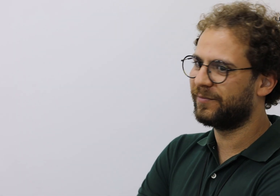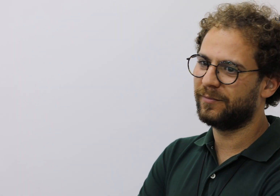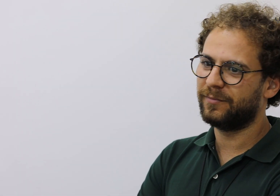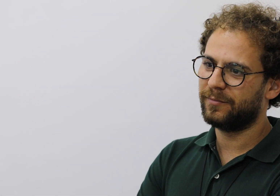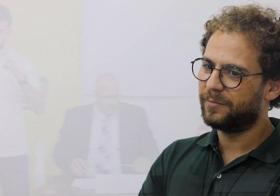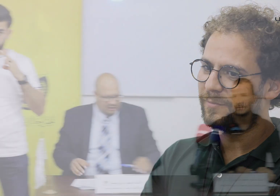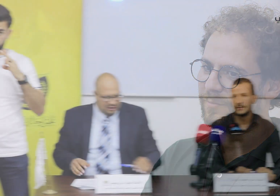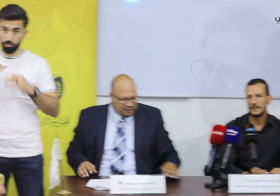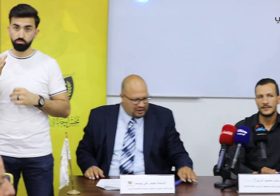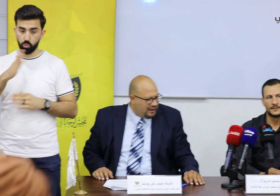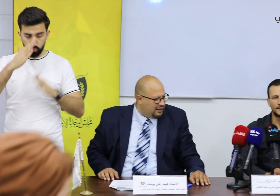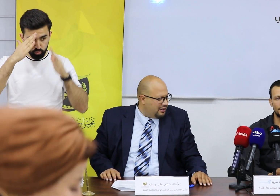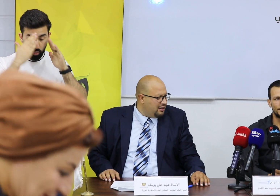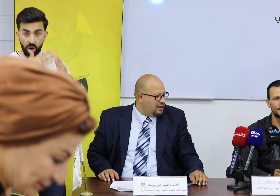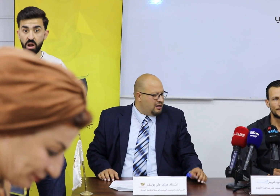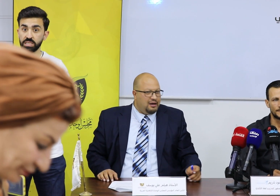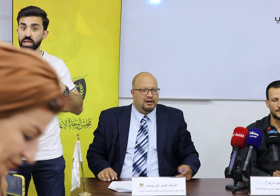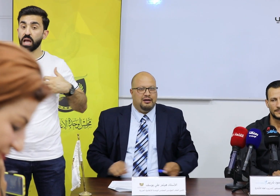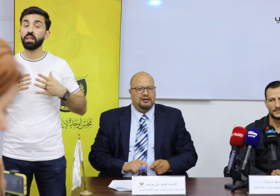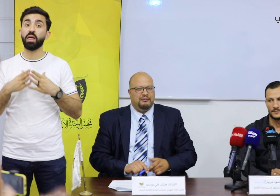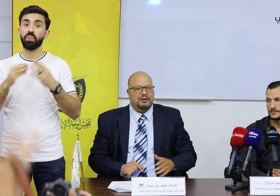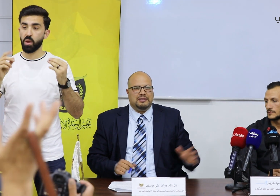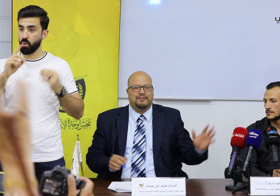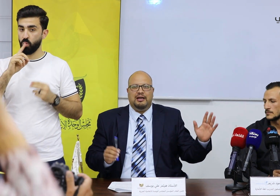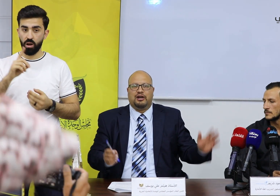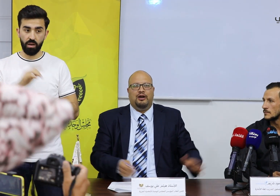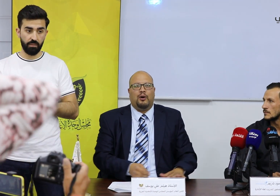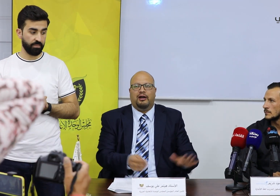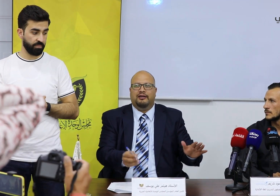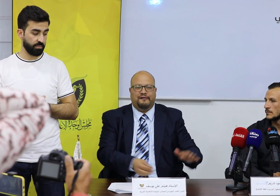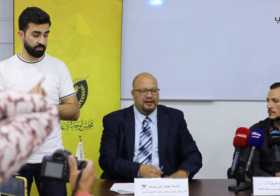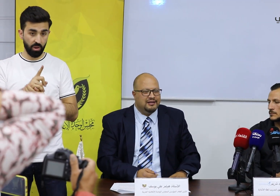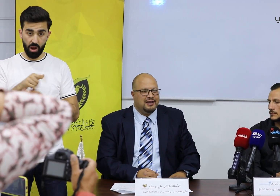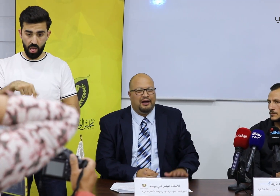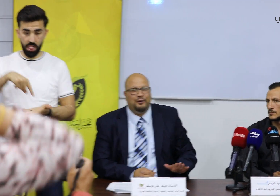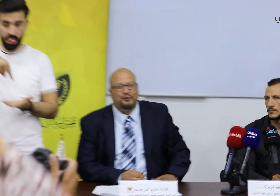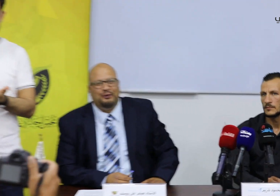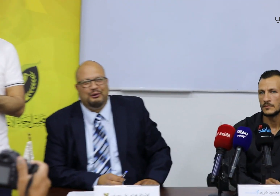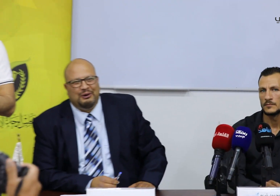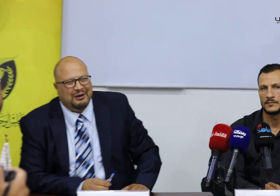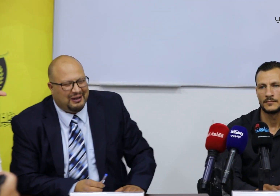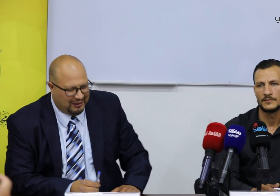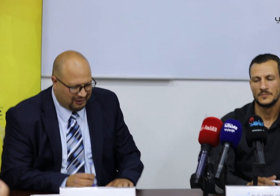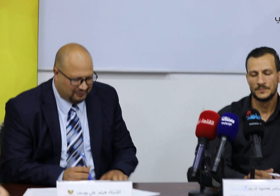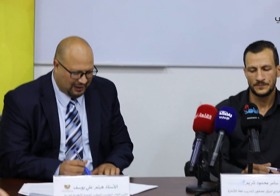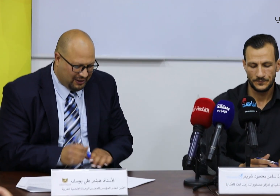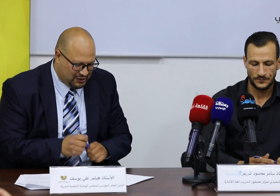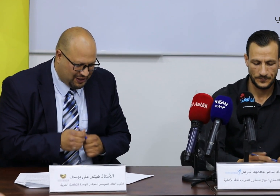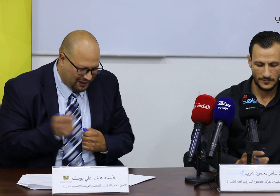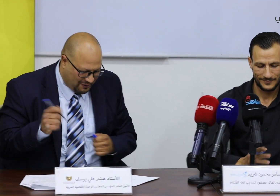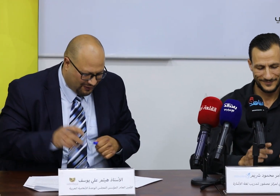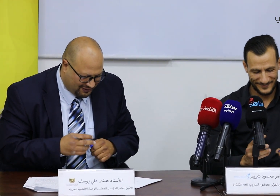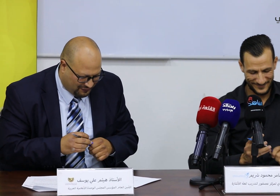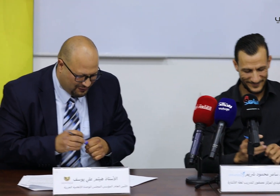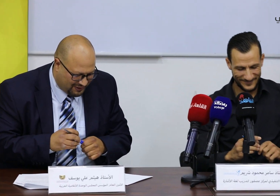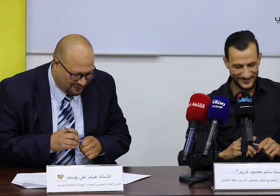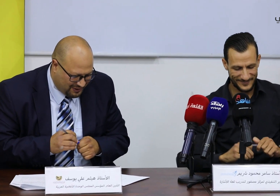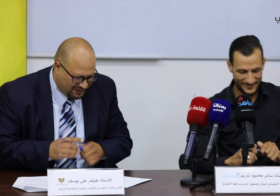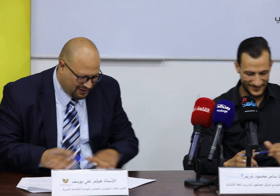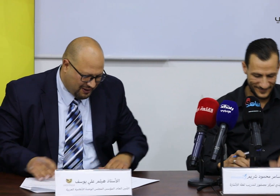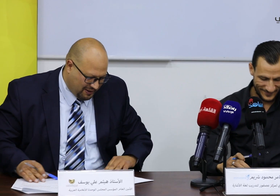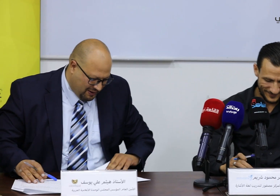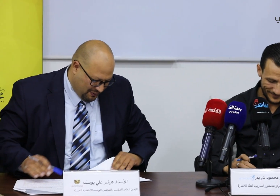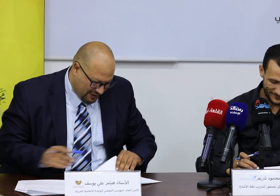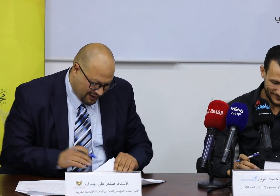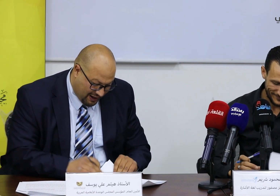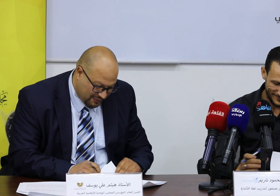يعطيكم العافية. إن شاء الله عليها. بس معلش رح نوقع اتفاقية سريعة أنا وهو. معلش لأنه بنتفاهم جداً. هي